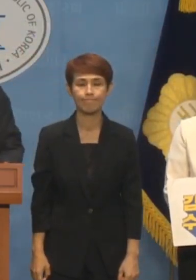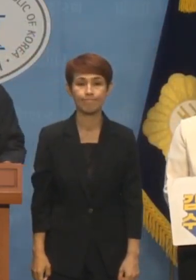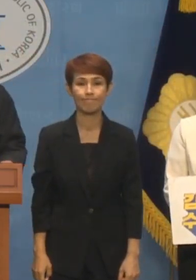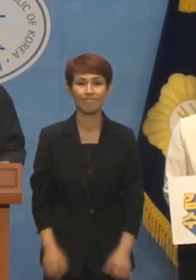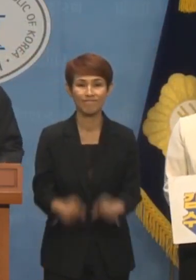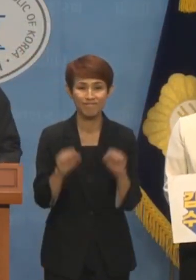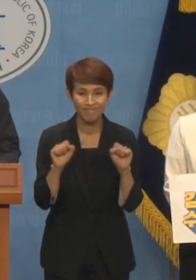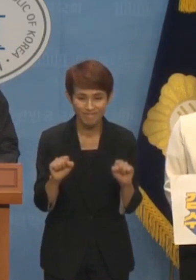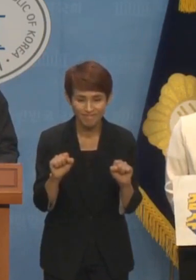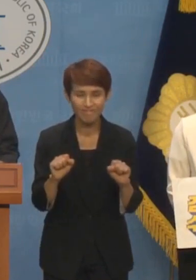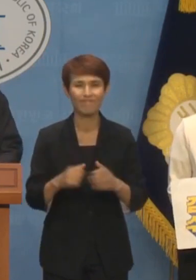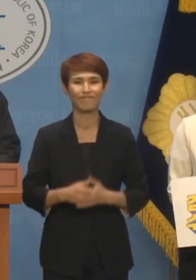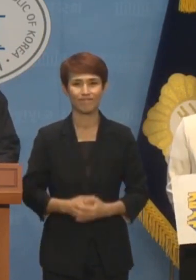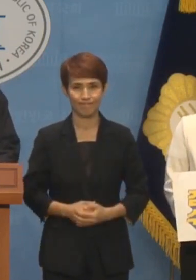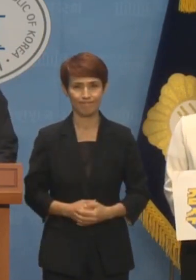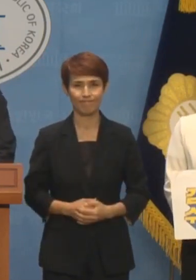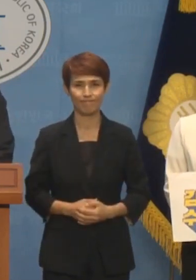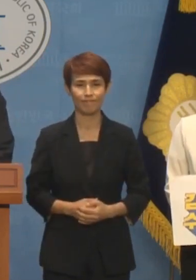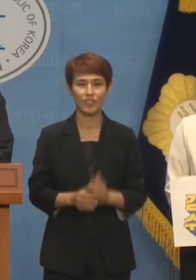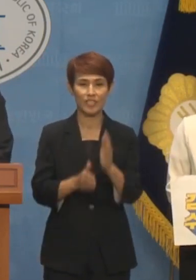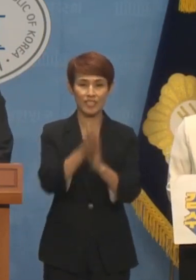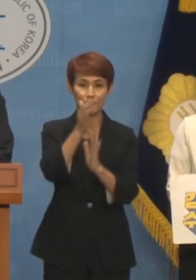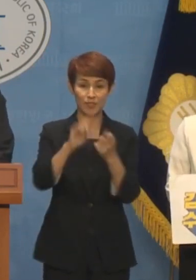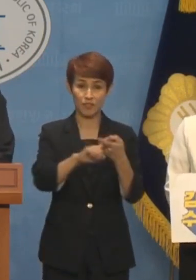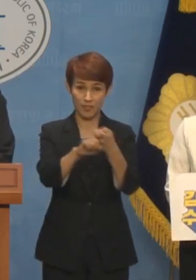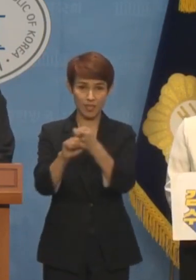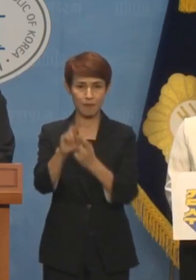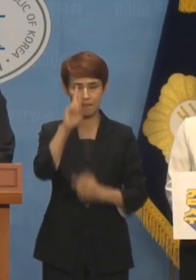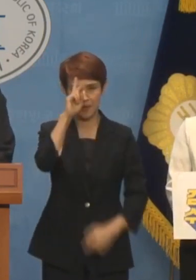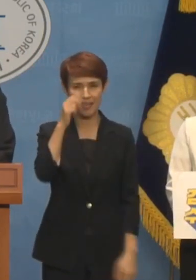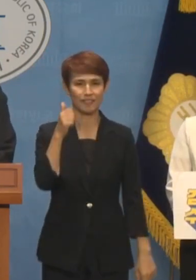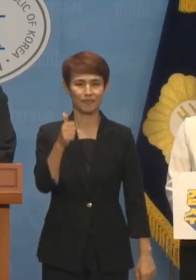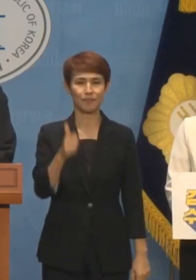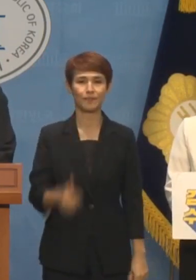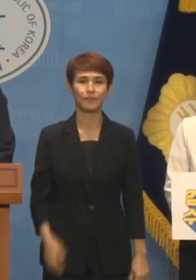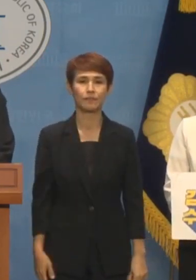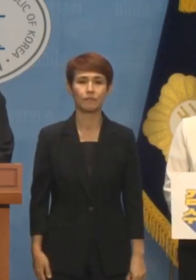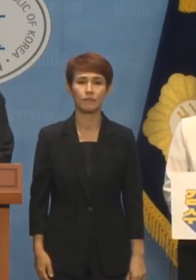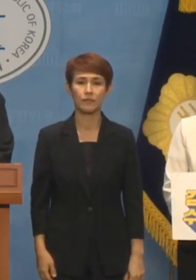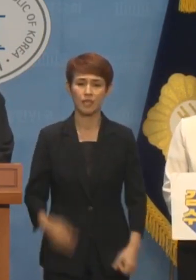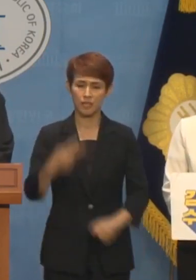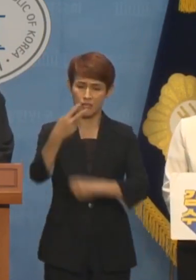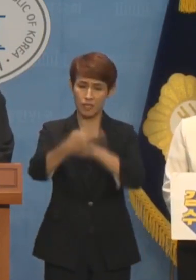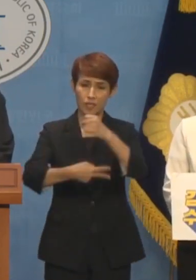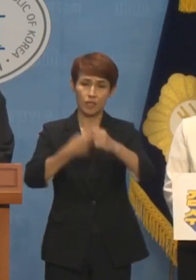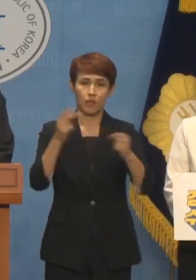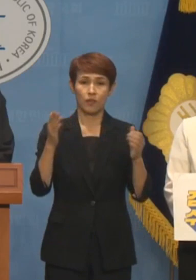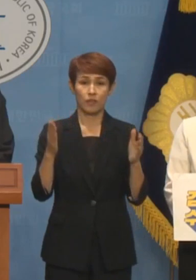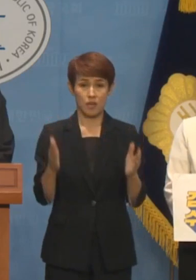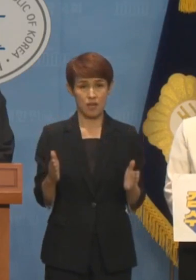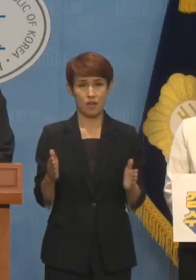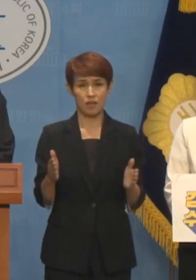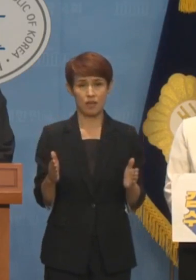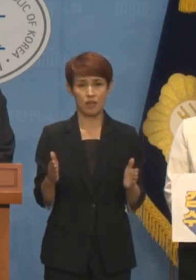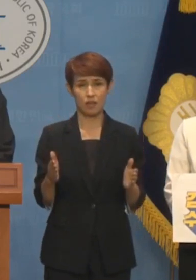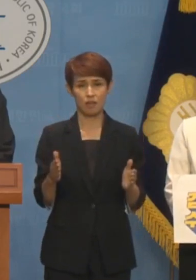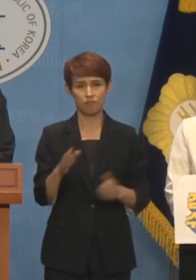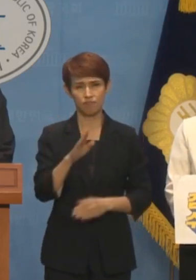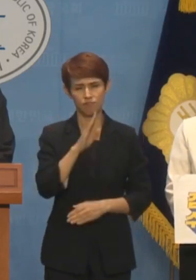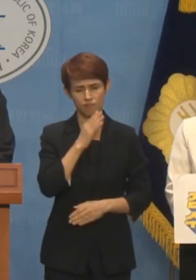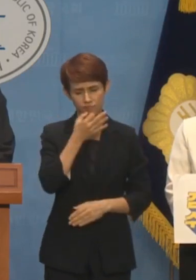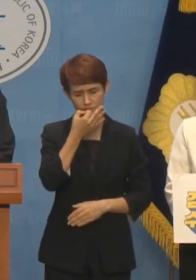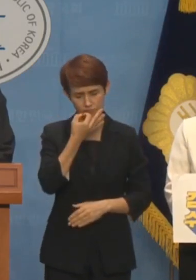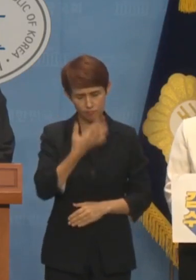네, 안녕하십니까. 2000년도 10년대 박승복입니다. 지난 2년 동안 우리는 이런 시대를 살고 있습니다.